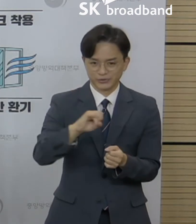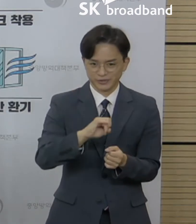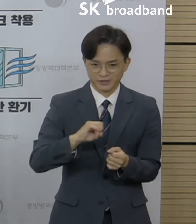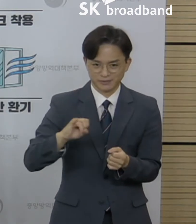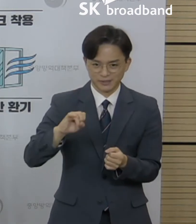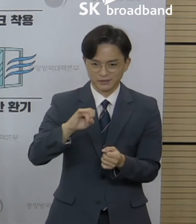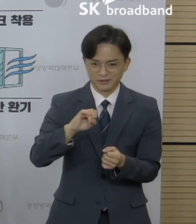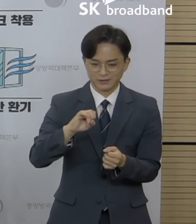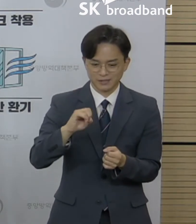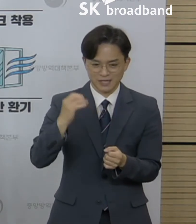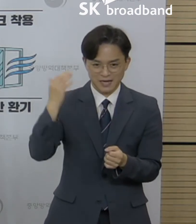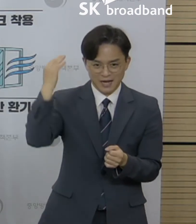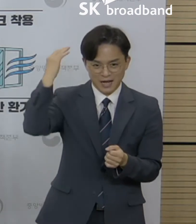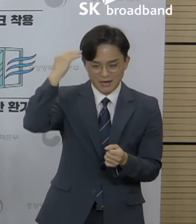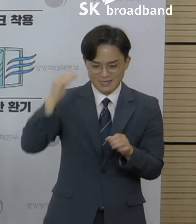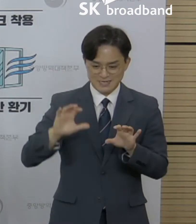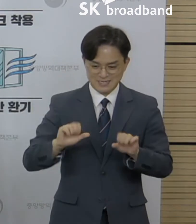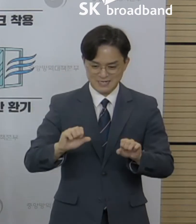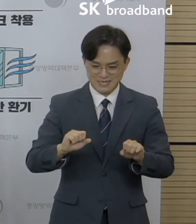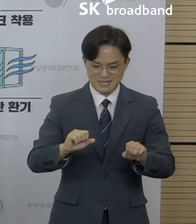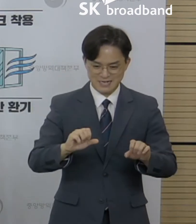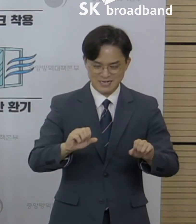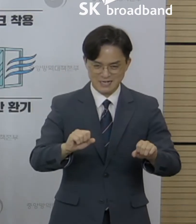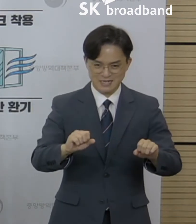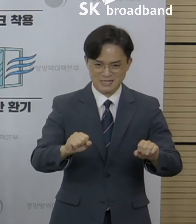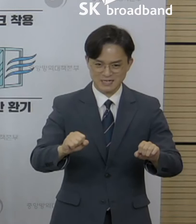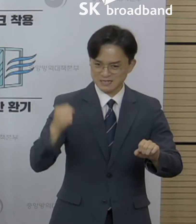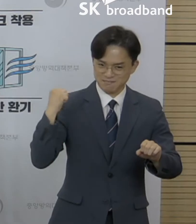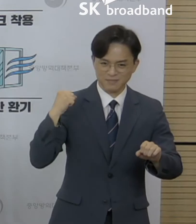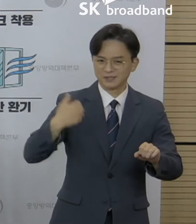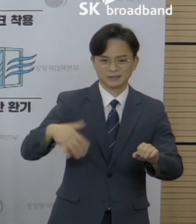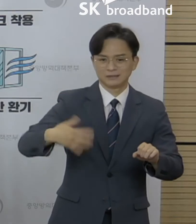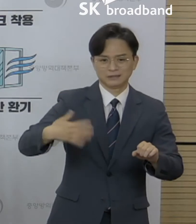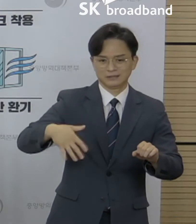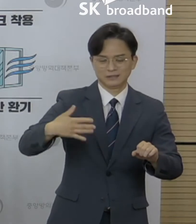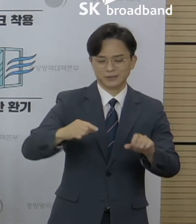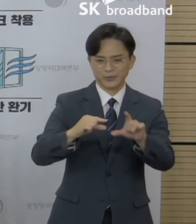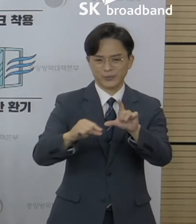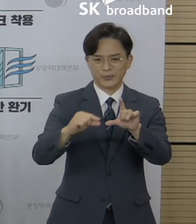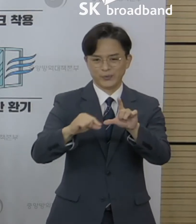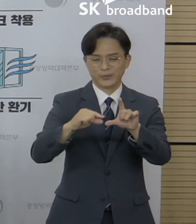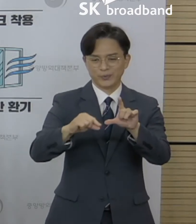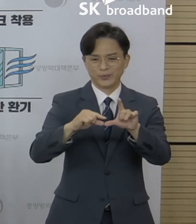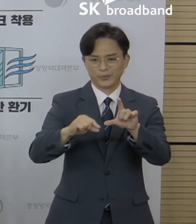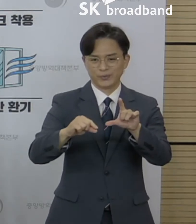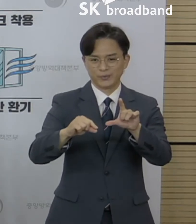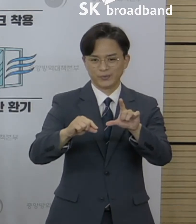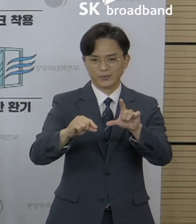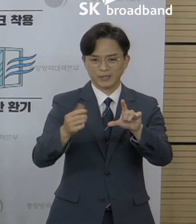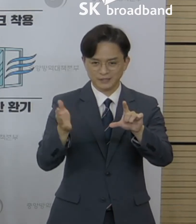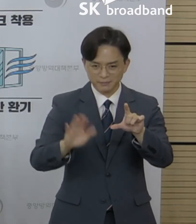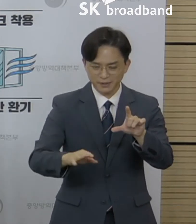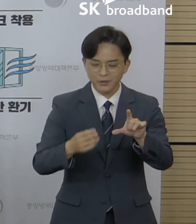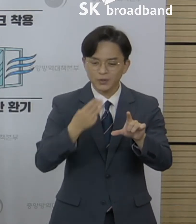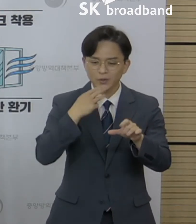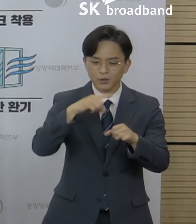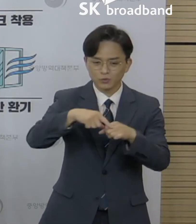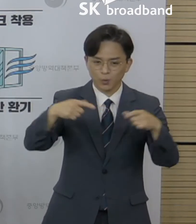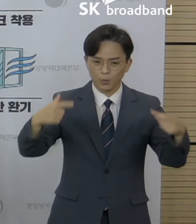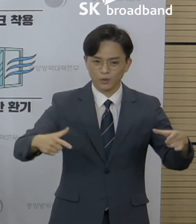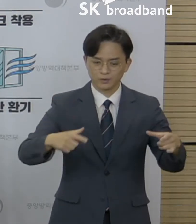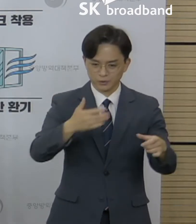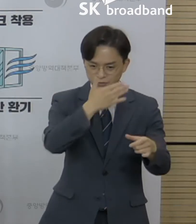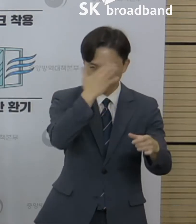크게 파악하고 있는 또는 영향을 미치고 있다고 판단하고 있지 않음에도 불구하고 수도권에서 이러한 양상을 보이고